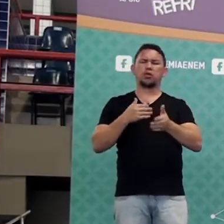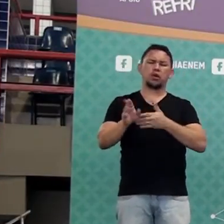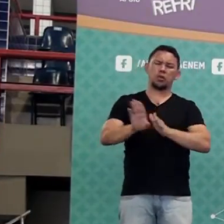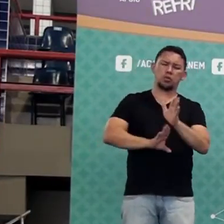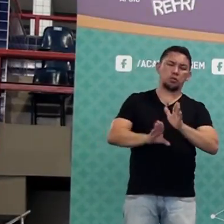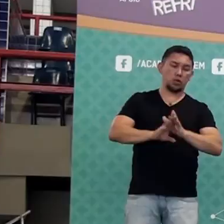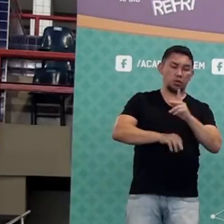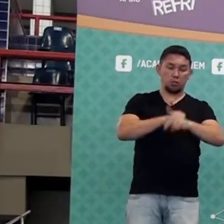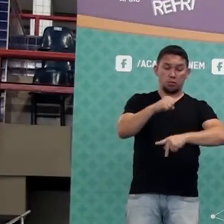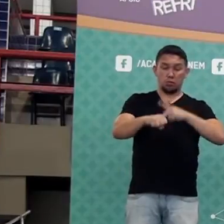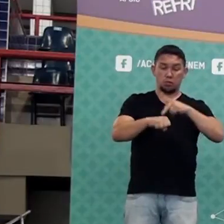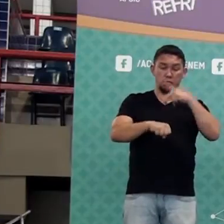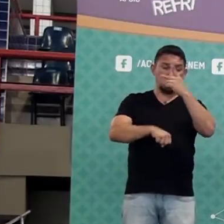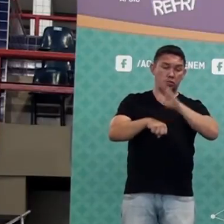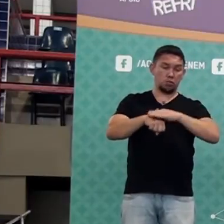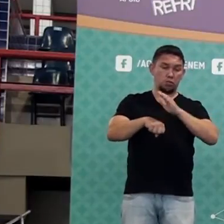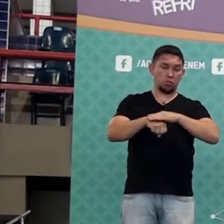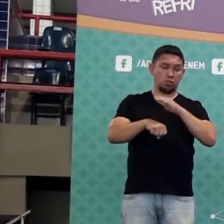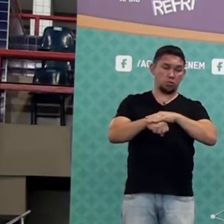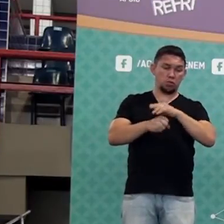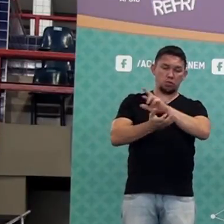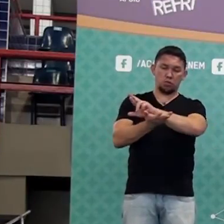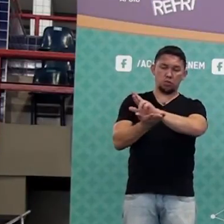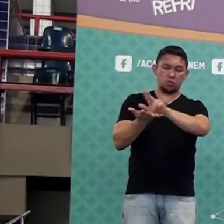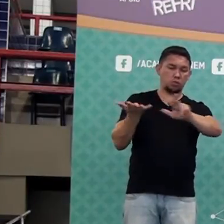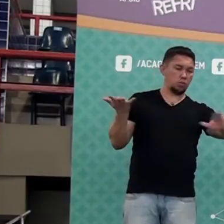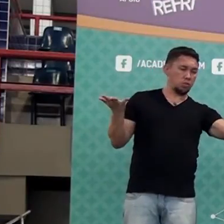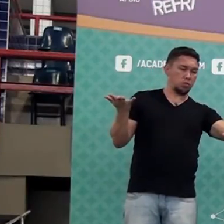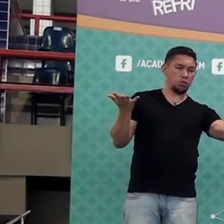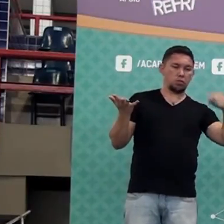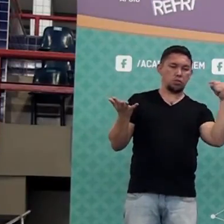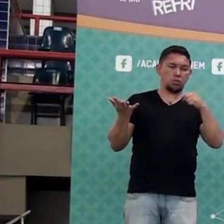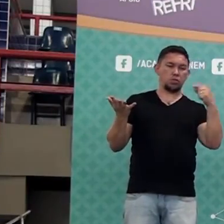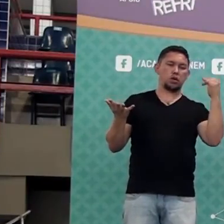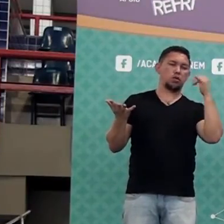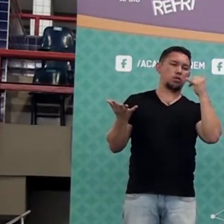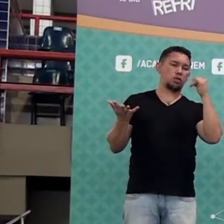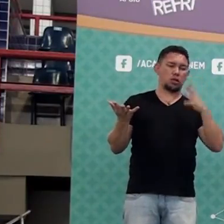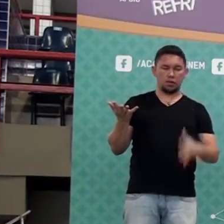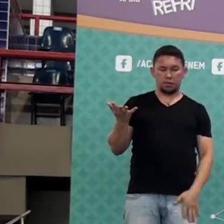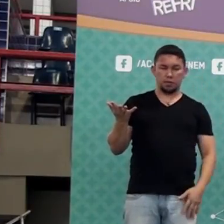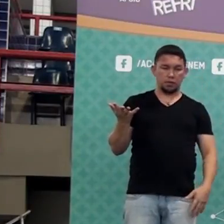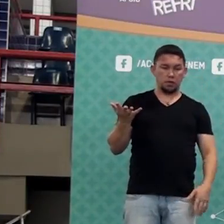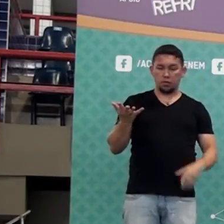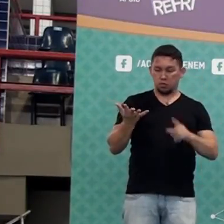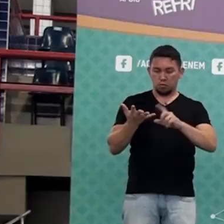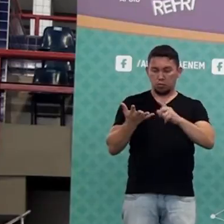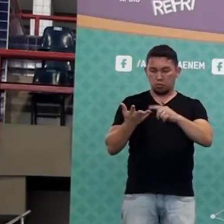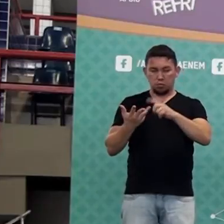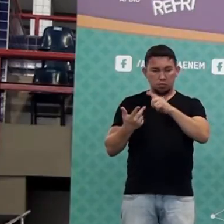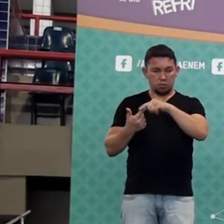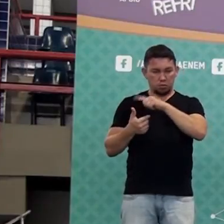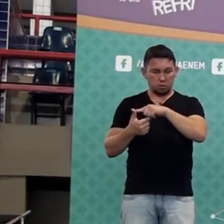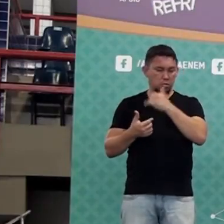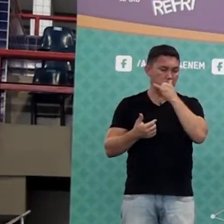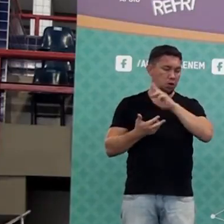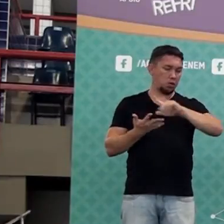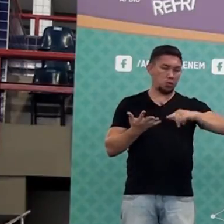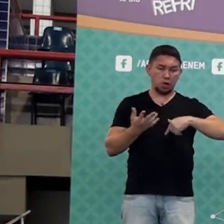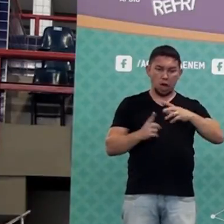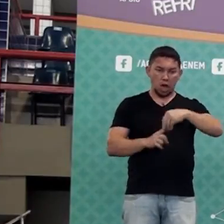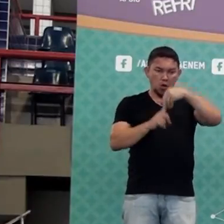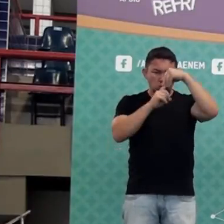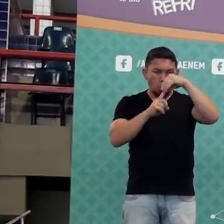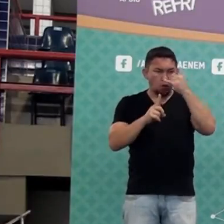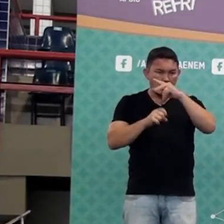país é que o país tenha uma diversificação da sua matriz energética. Que um país não dependa apenas de um